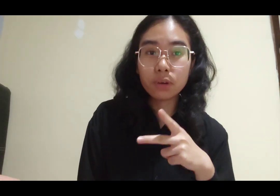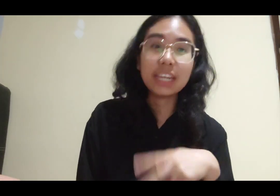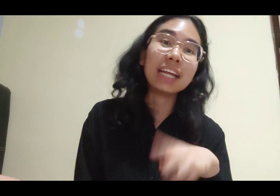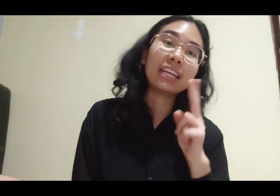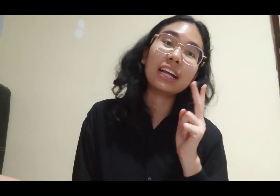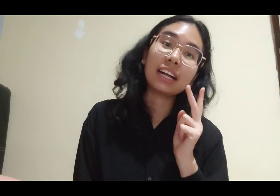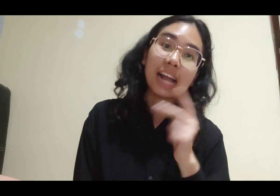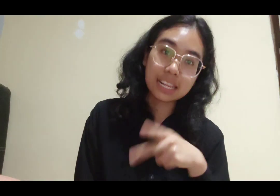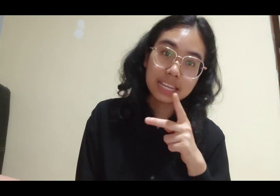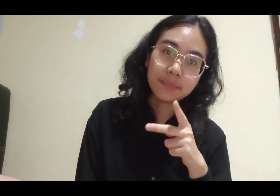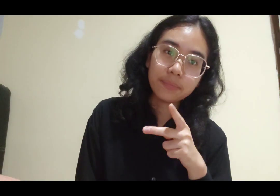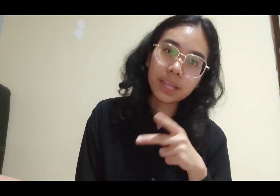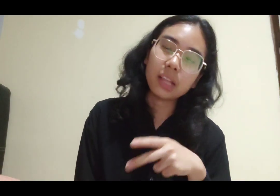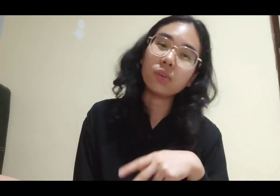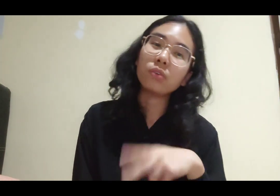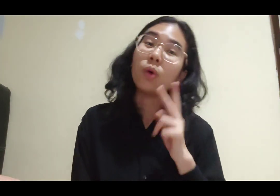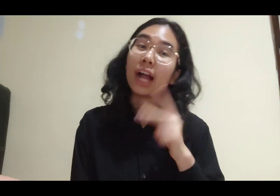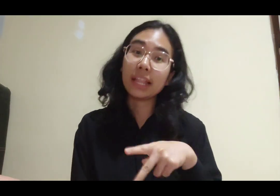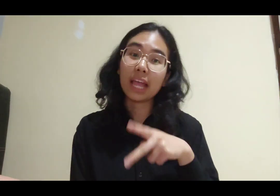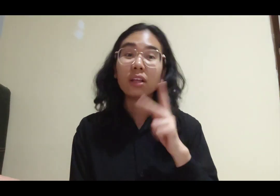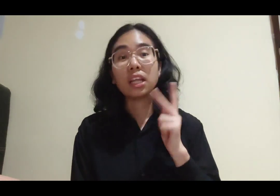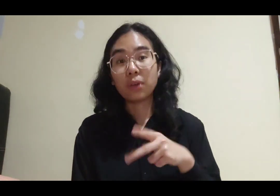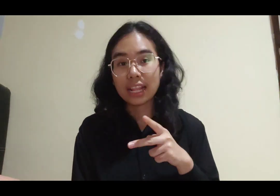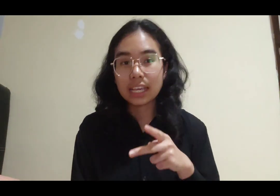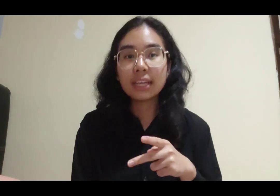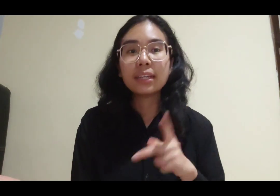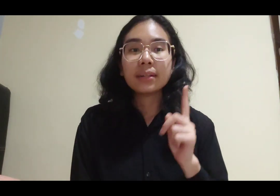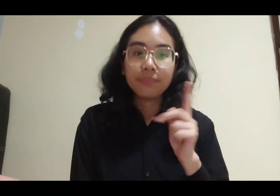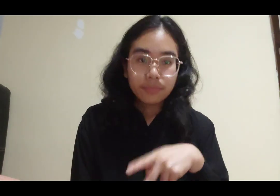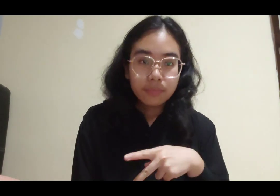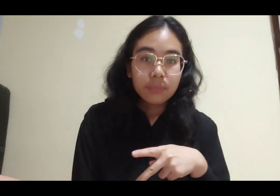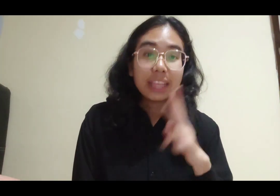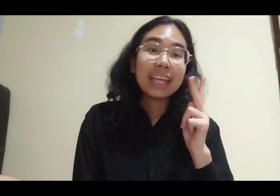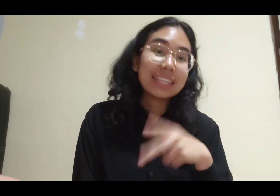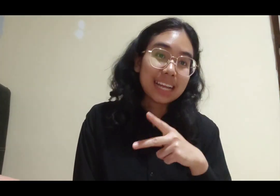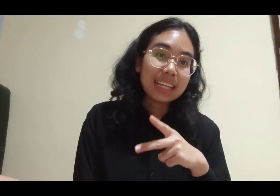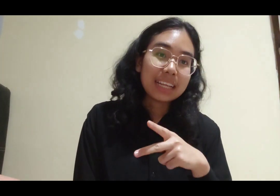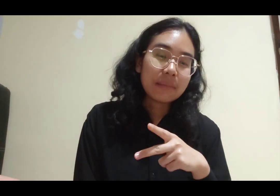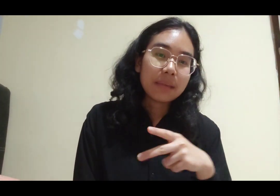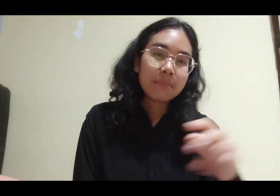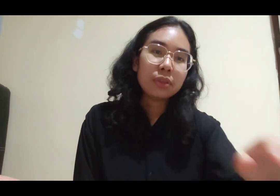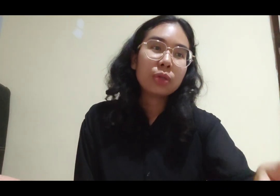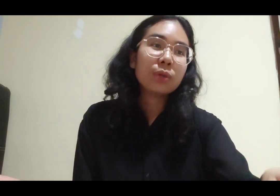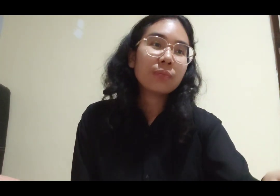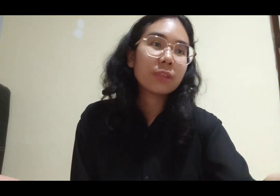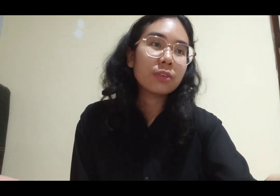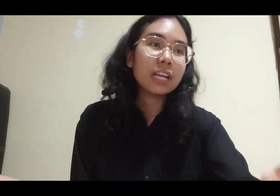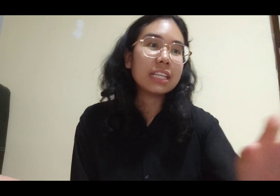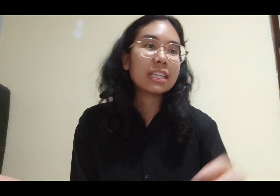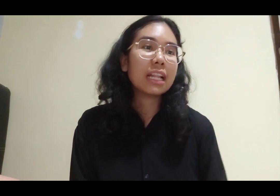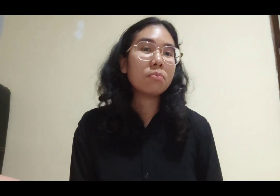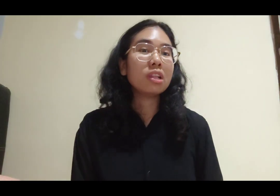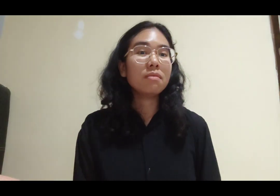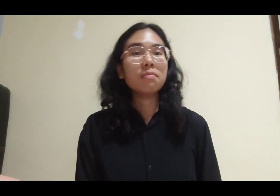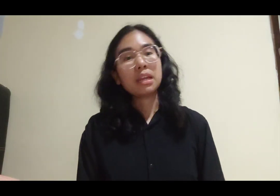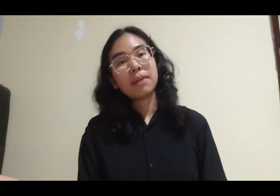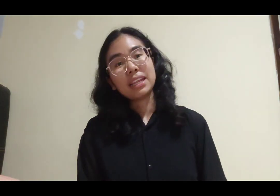ini artinya kali atau 2 kali atau 1 kali. Nih, sekali. Tapi habis itu aku jelasin sekalipun lebih mirip artinya